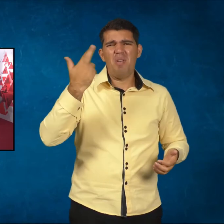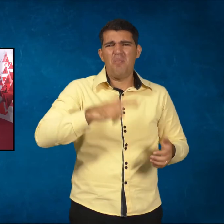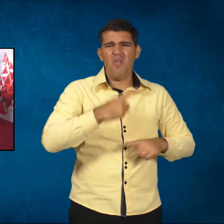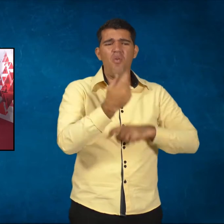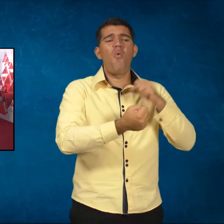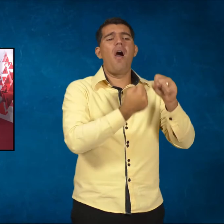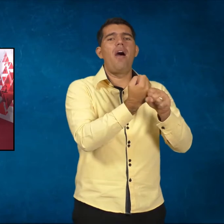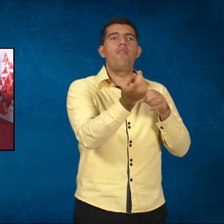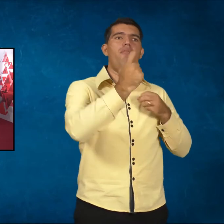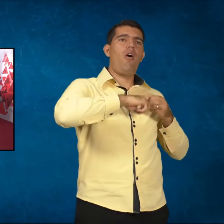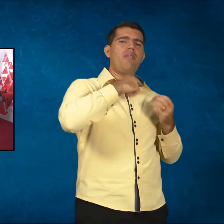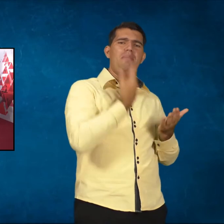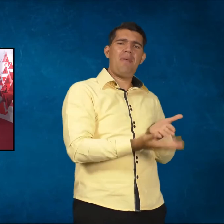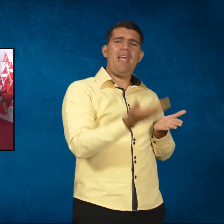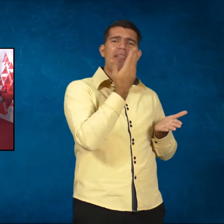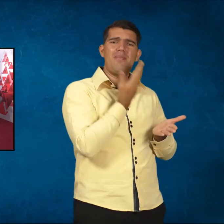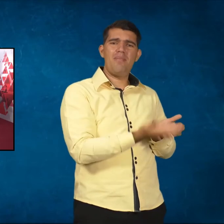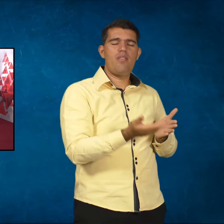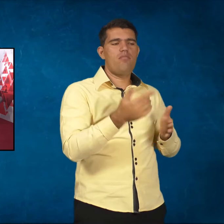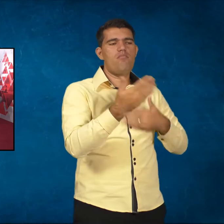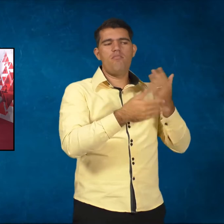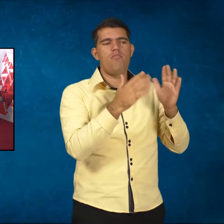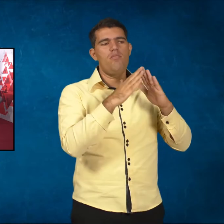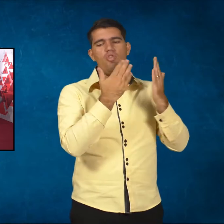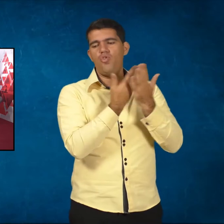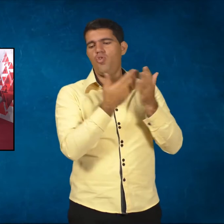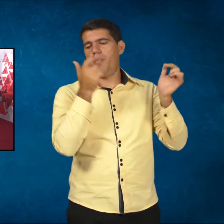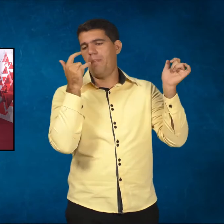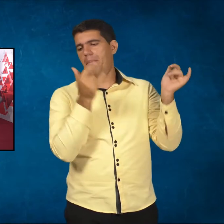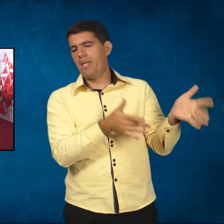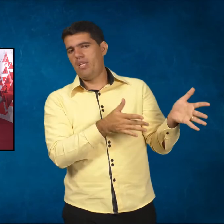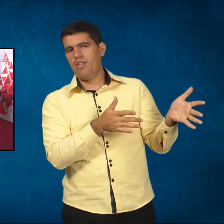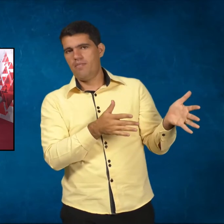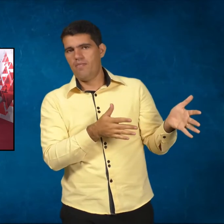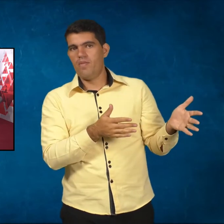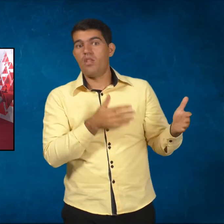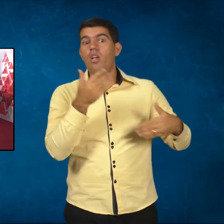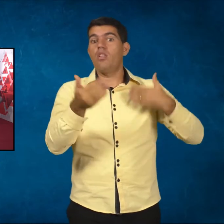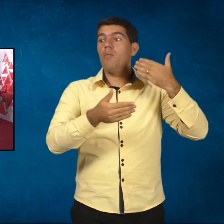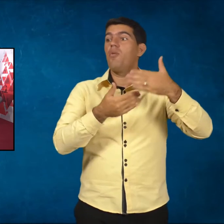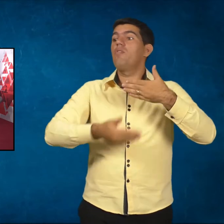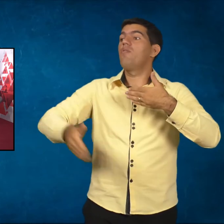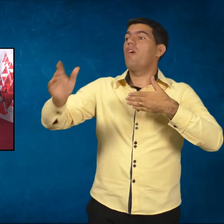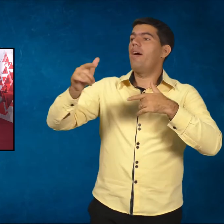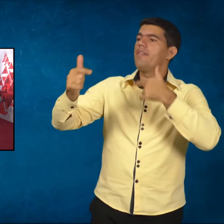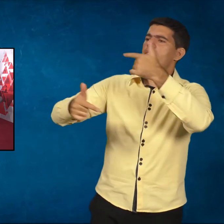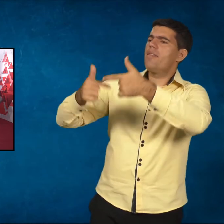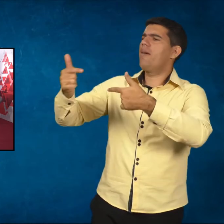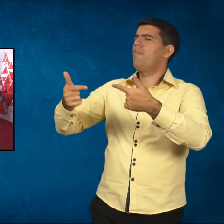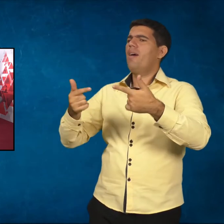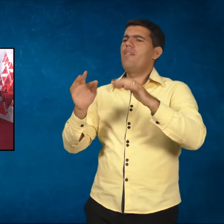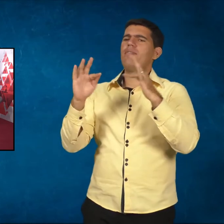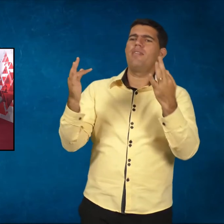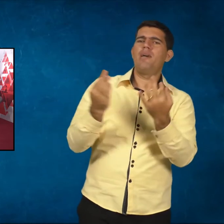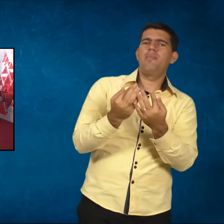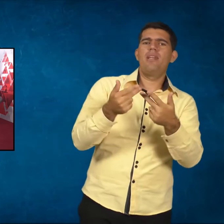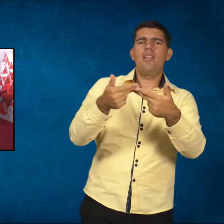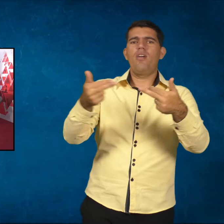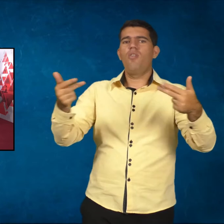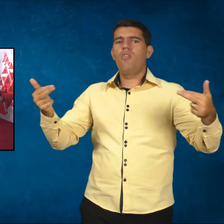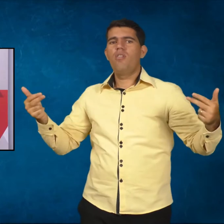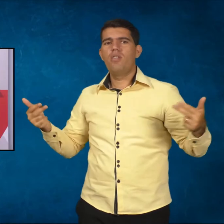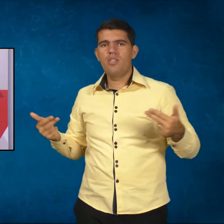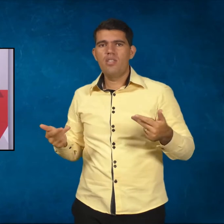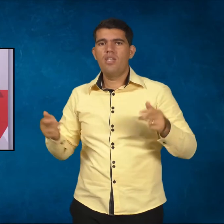reprovações e que portanto abandonar a escola e depois quando se confrontam com o mercado de trabalho com a vida a família